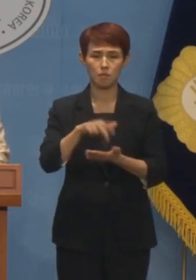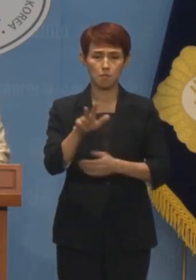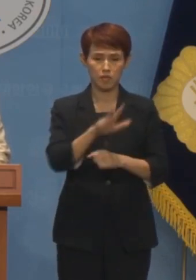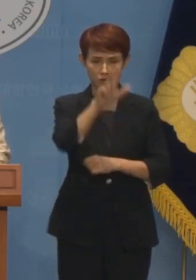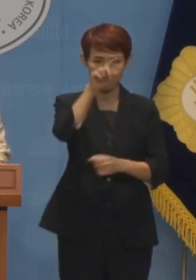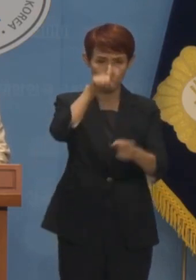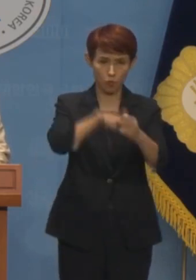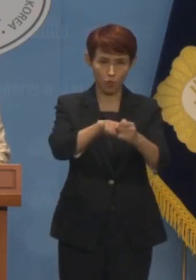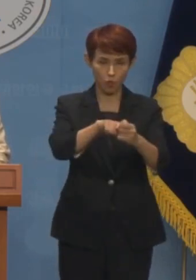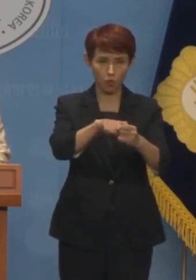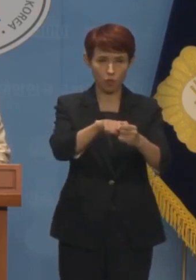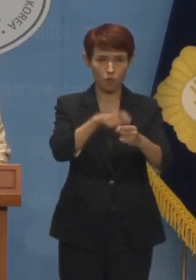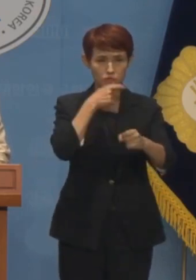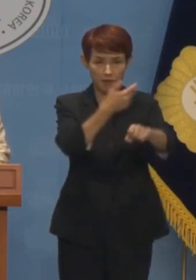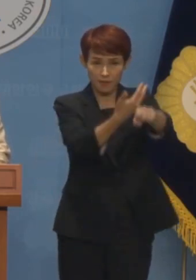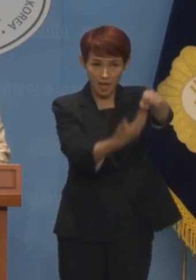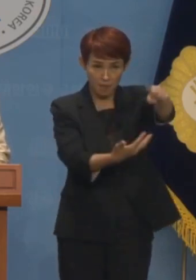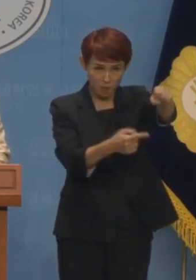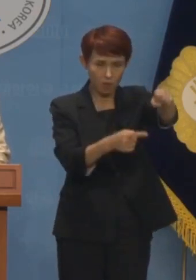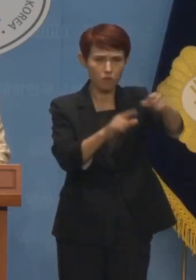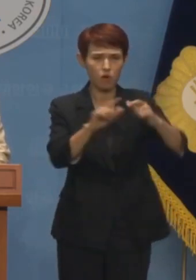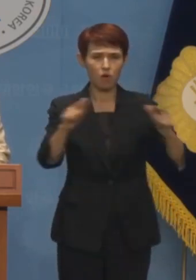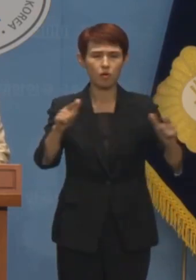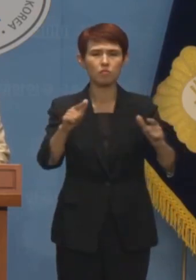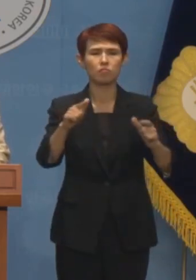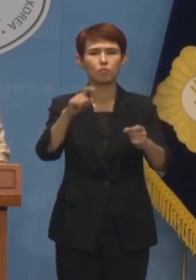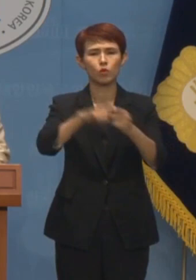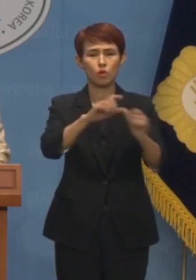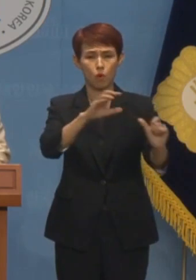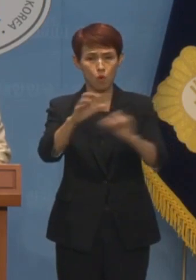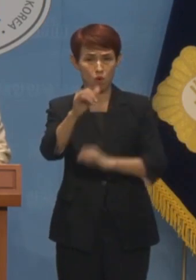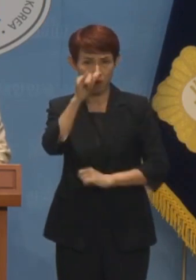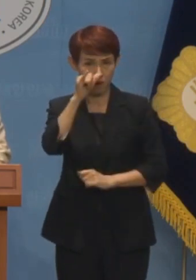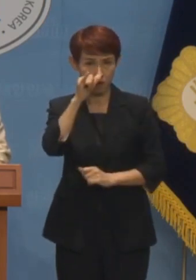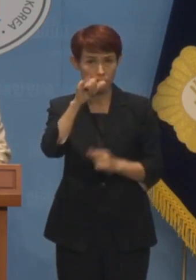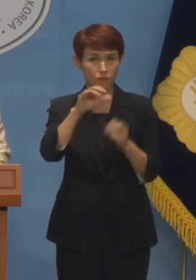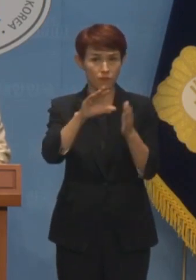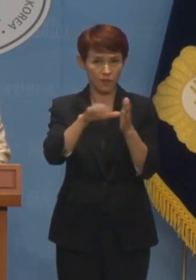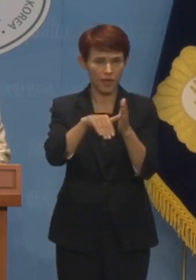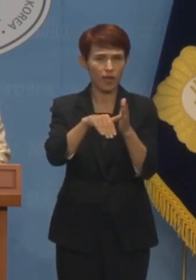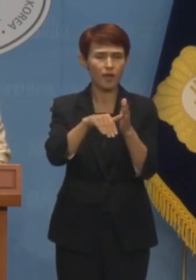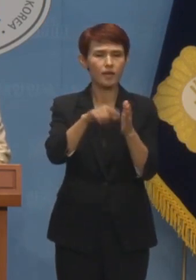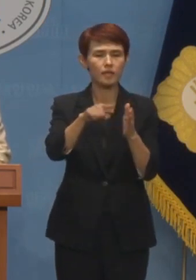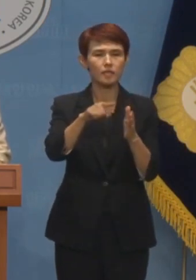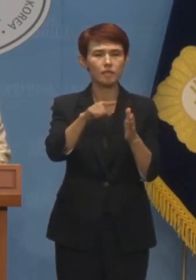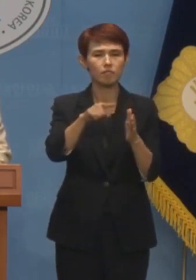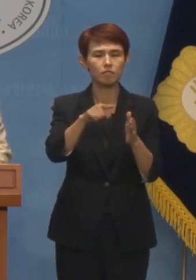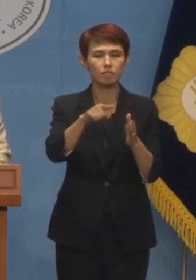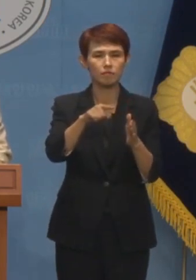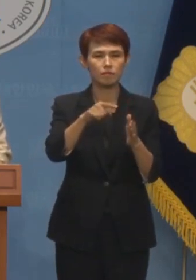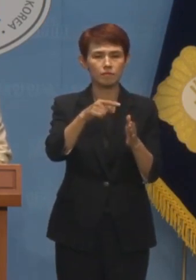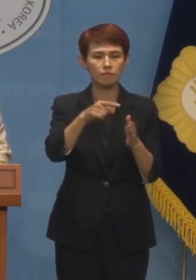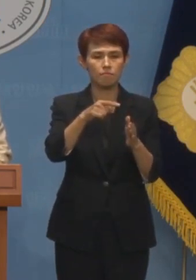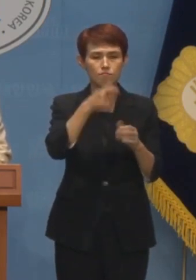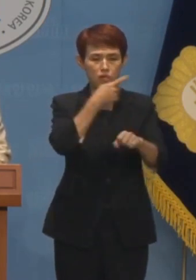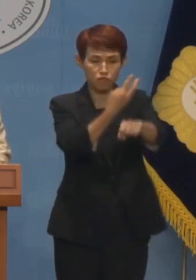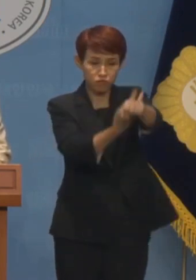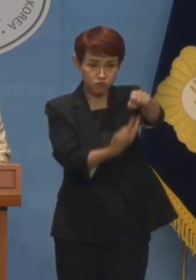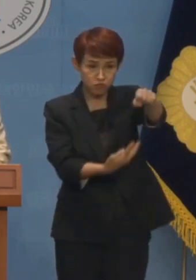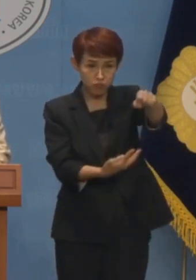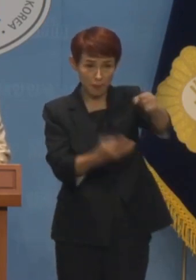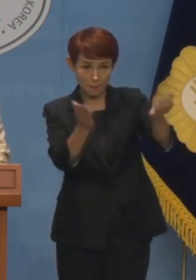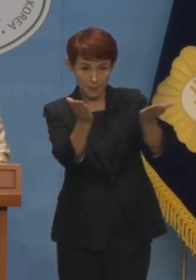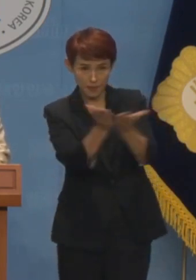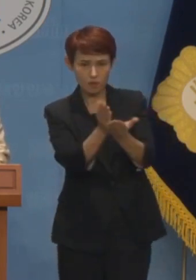댐을 사실상 다목적 댐으로 활용하는 경우 다목적 댐에 걸맞는 지원을